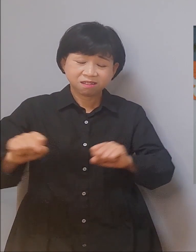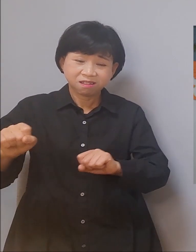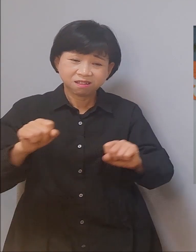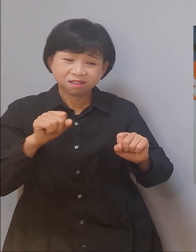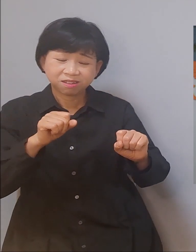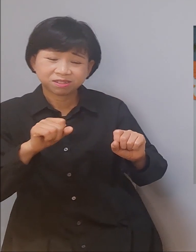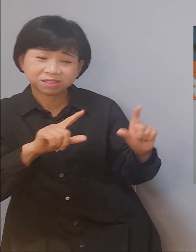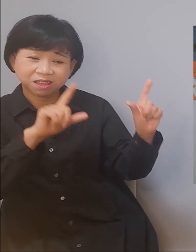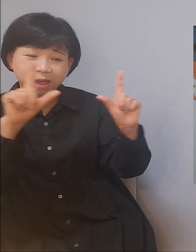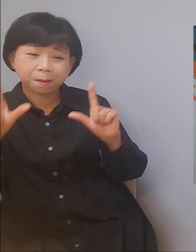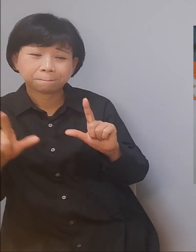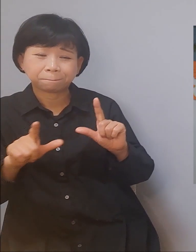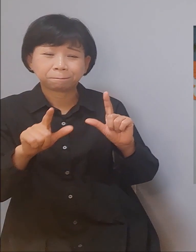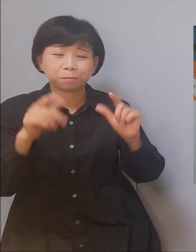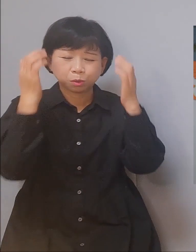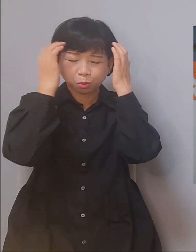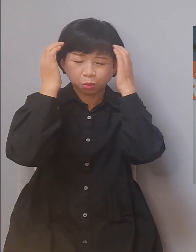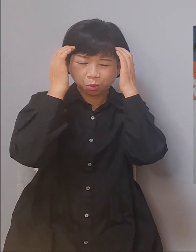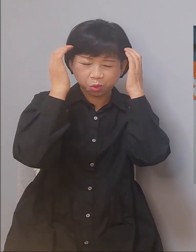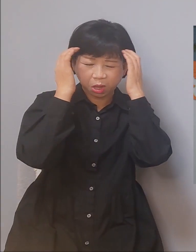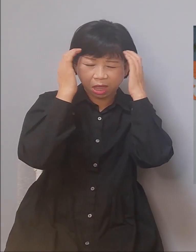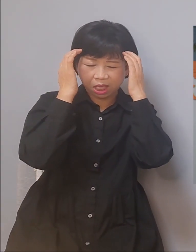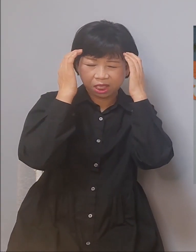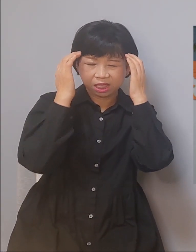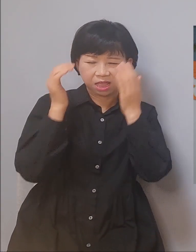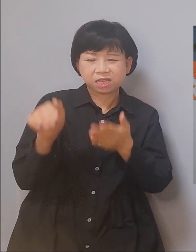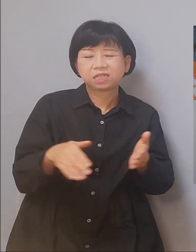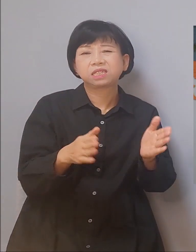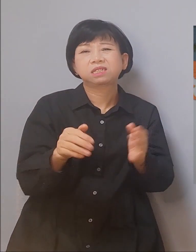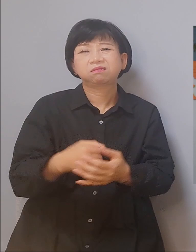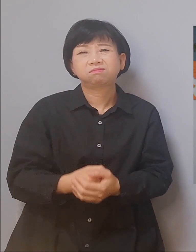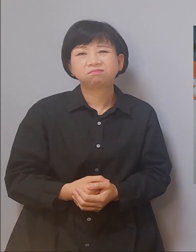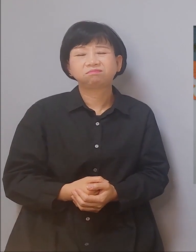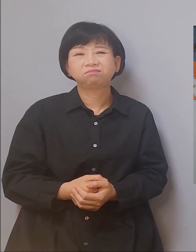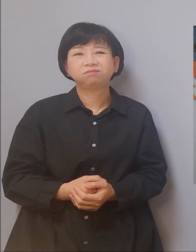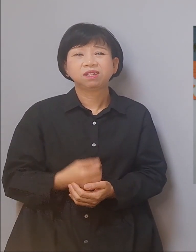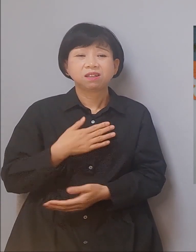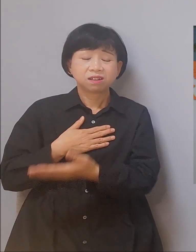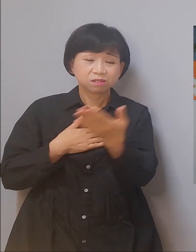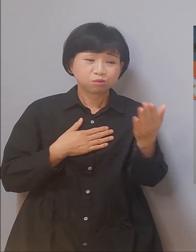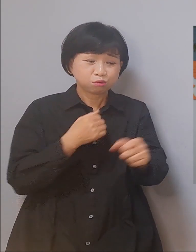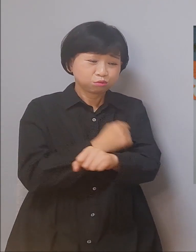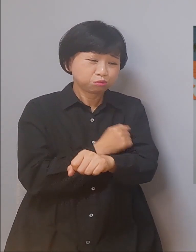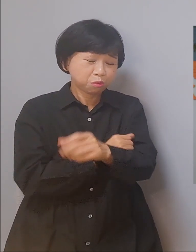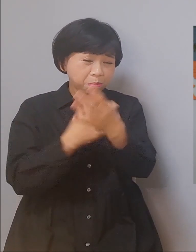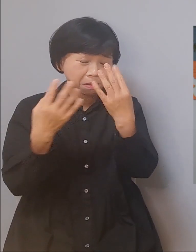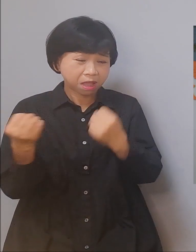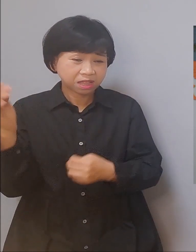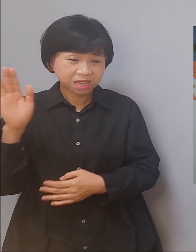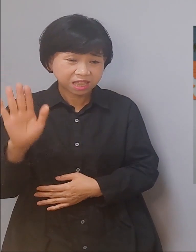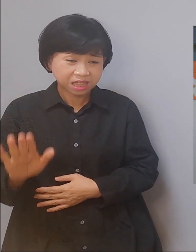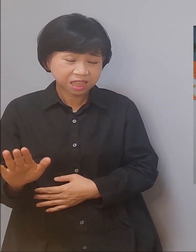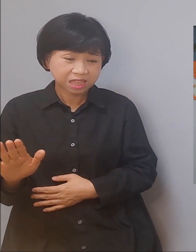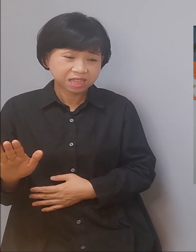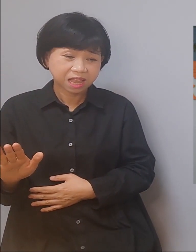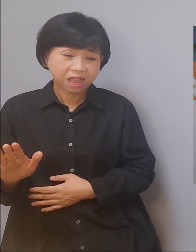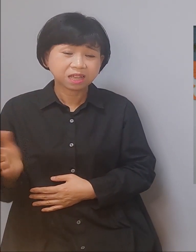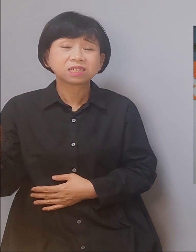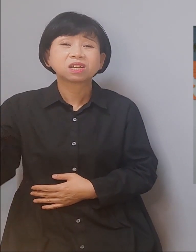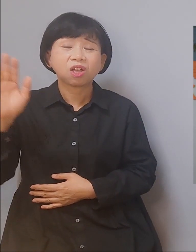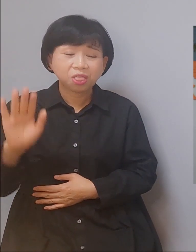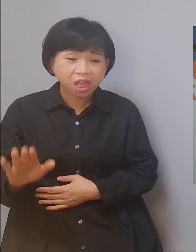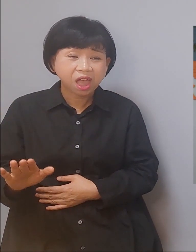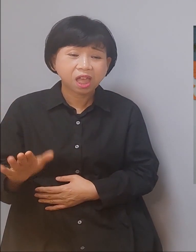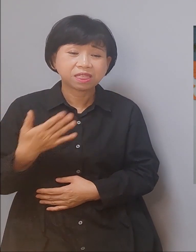길이었습니다. 힘듦의 길이었습니다. 그러나 사도 바울은 내가 너희들보다 엄청난 수고를 했다. 그러나 이루어 나가고 또 이룰